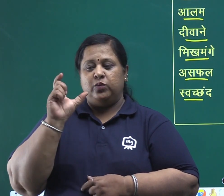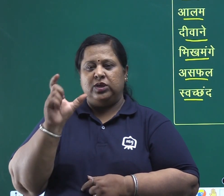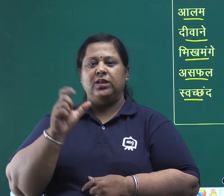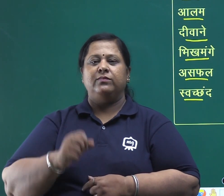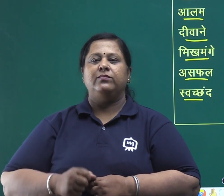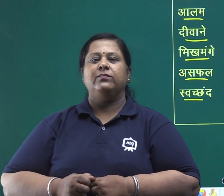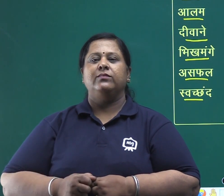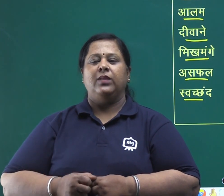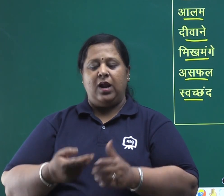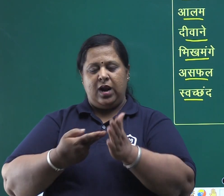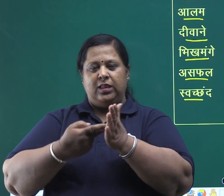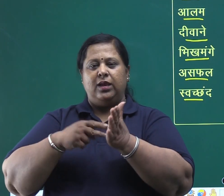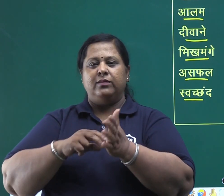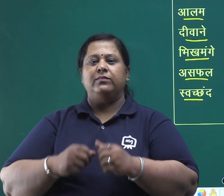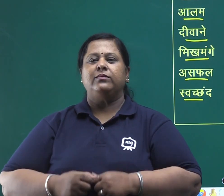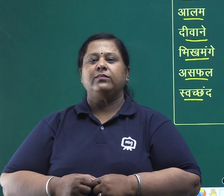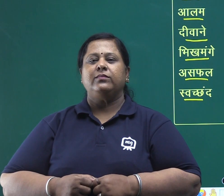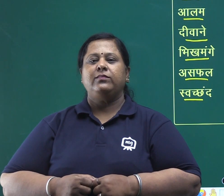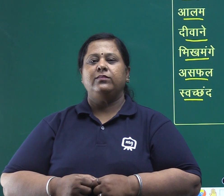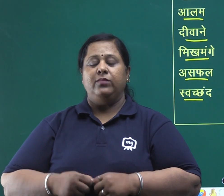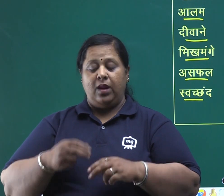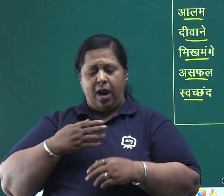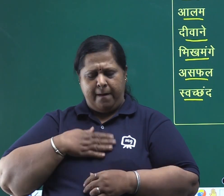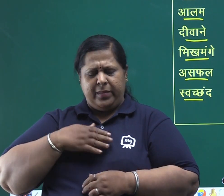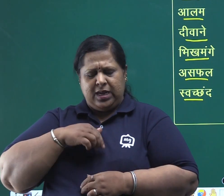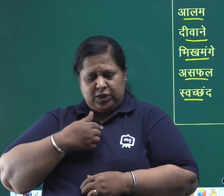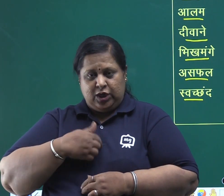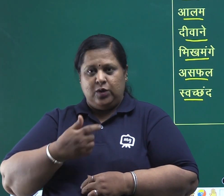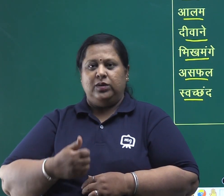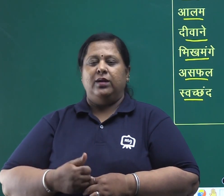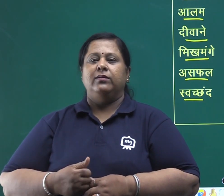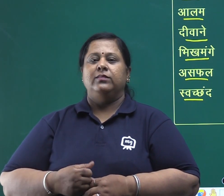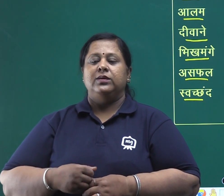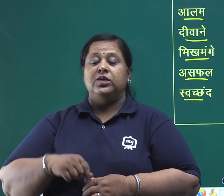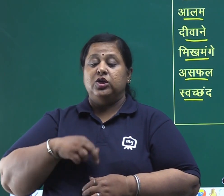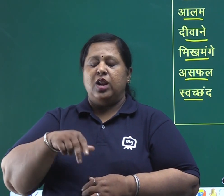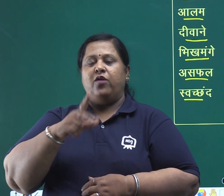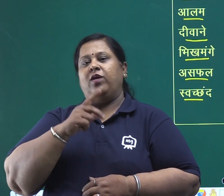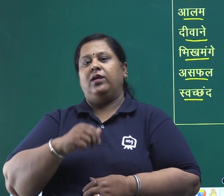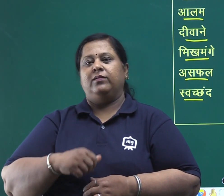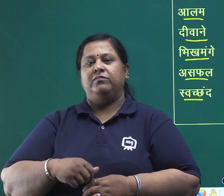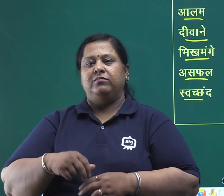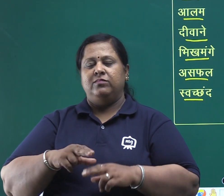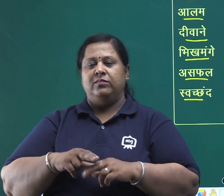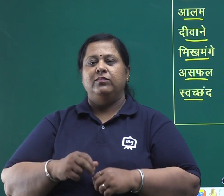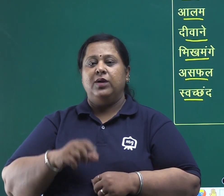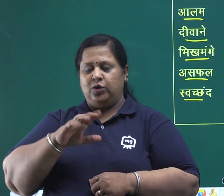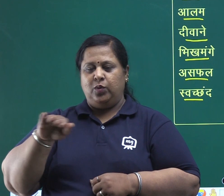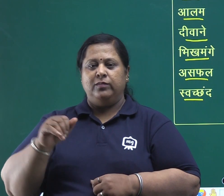स्वच्छंद। अर्थ है अपनी इच्छा अनुसार चलने वाले।